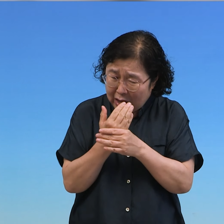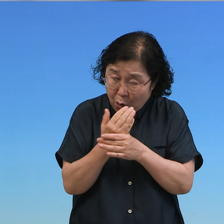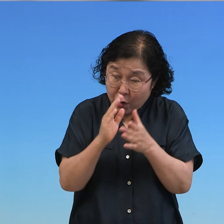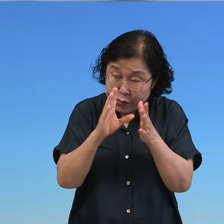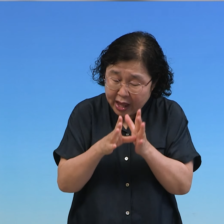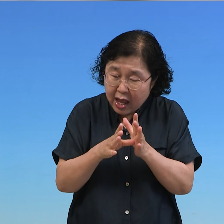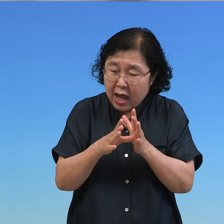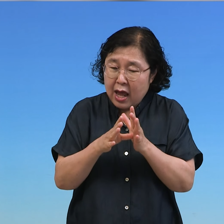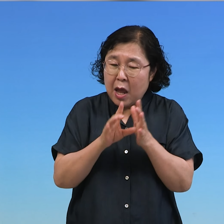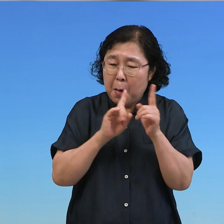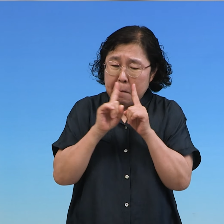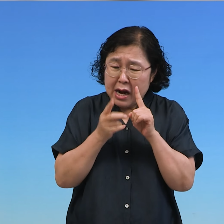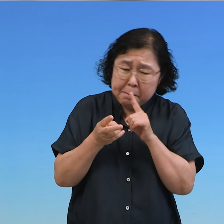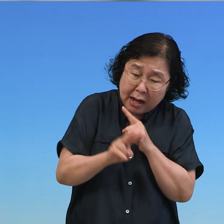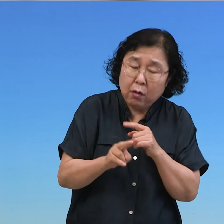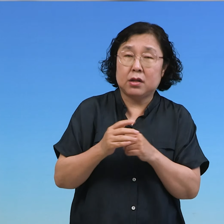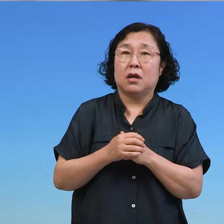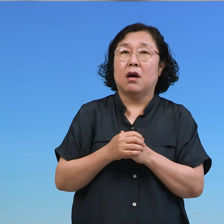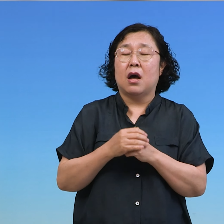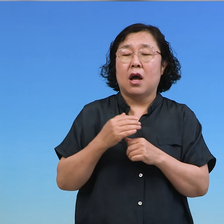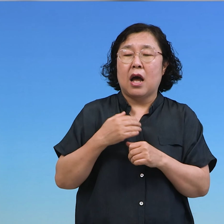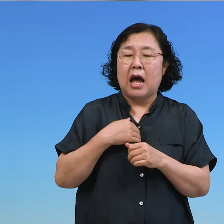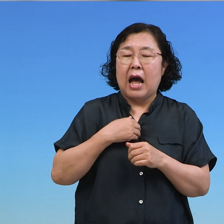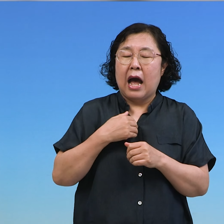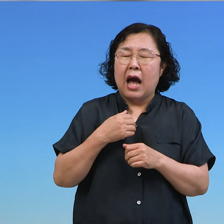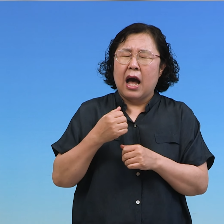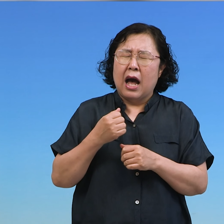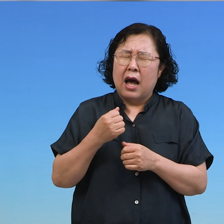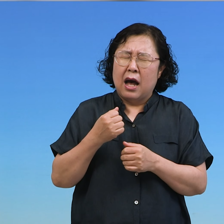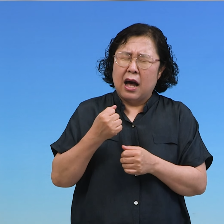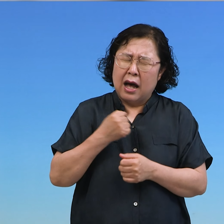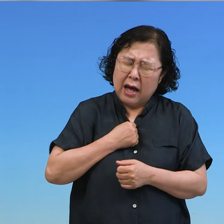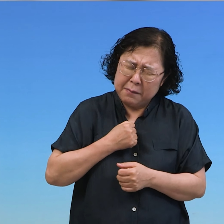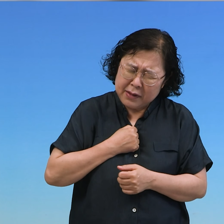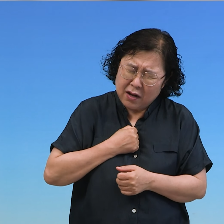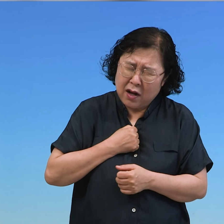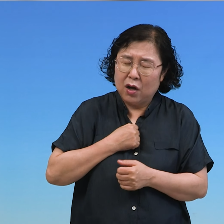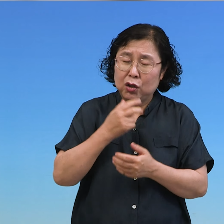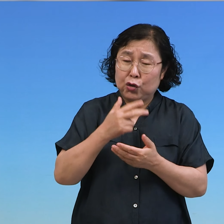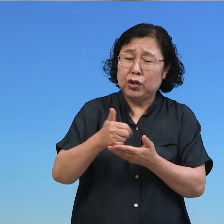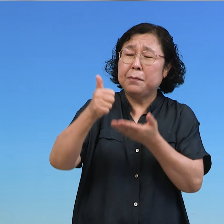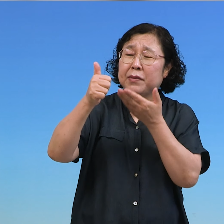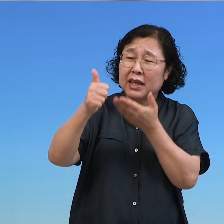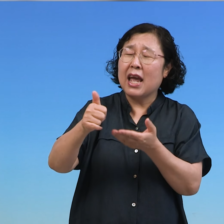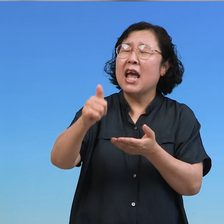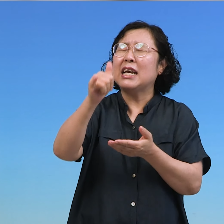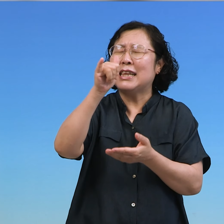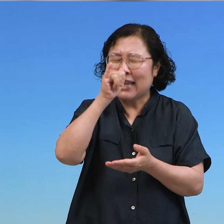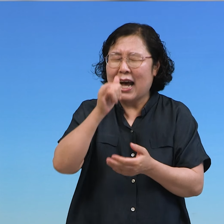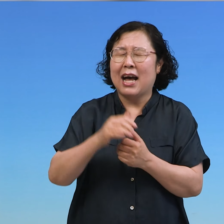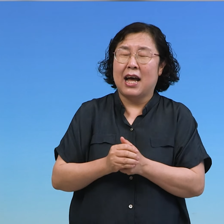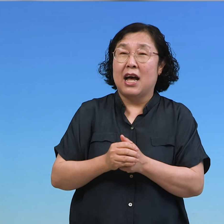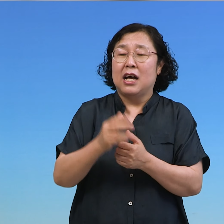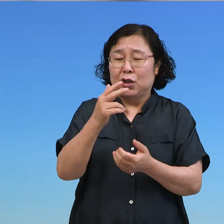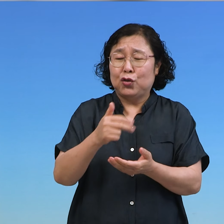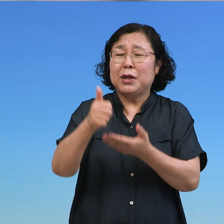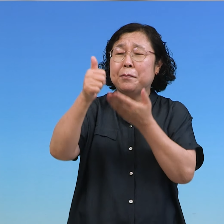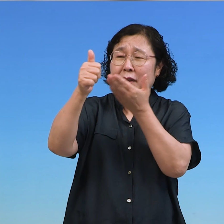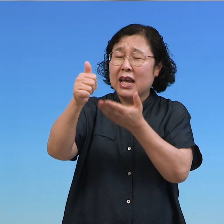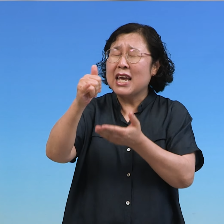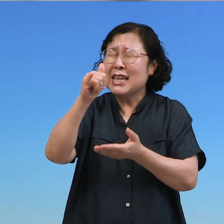바꾸셨대요 아이고 죽겠다가 나오면 아이고 죽게 있다 아이고 죽게